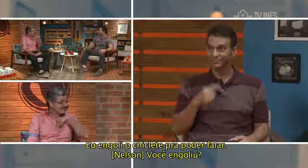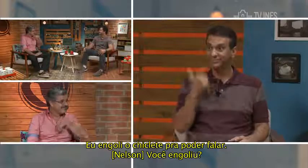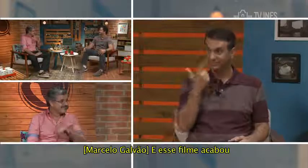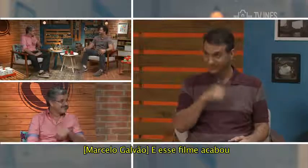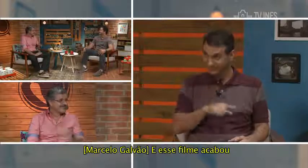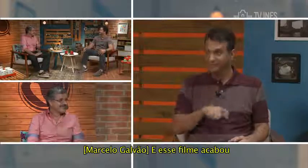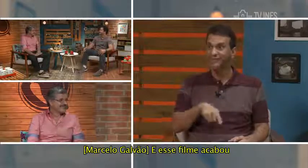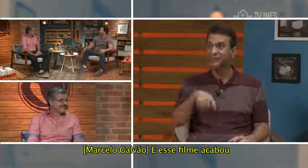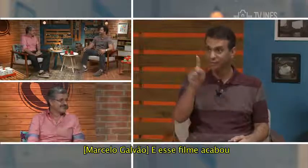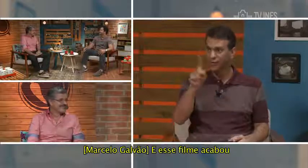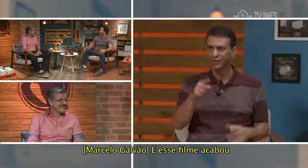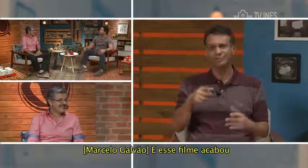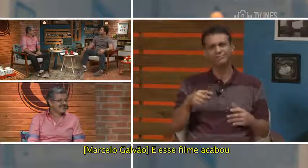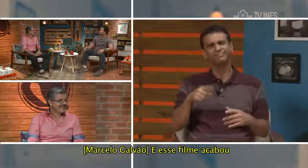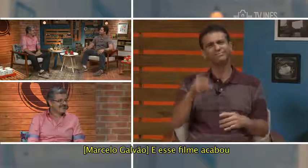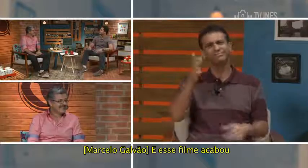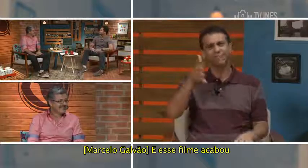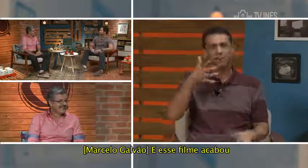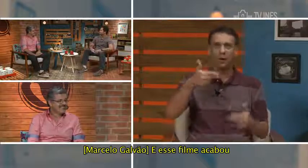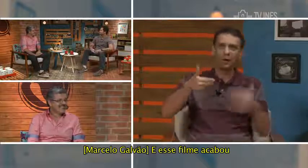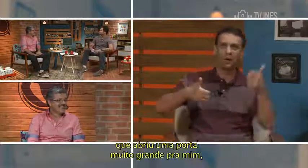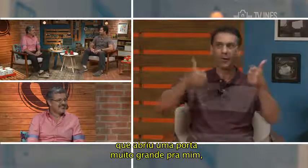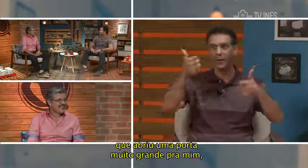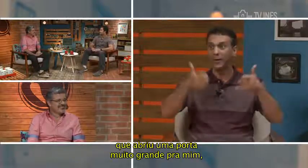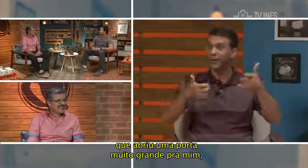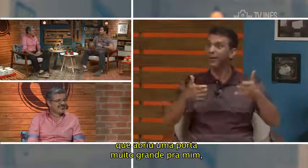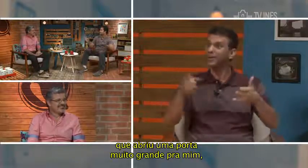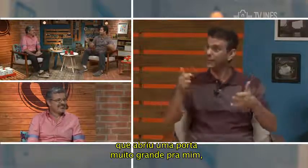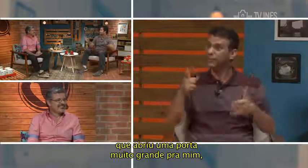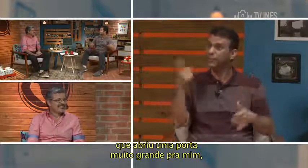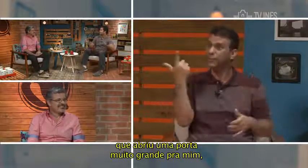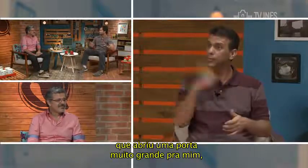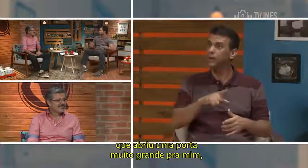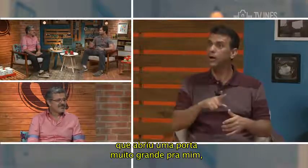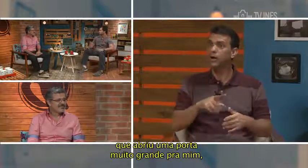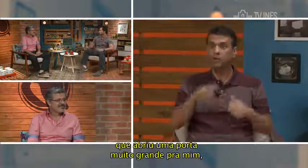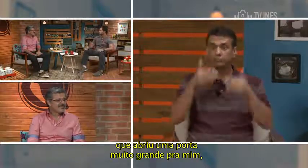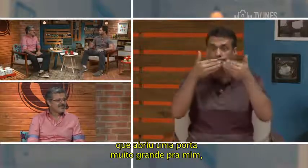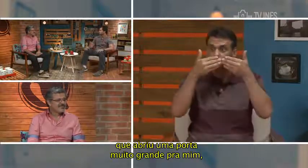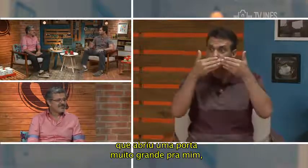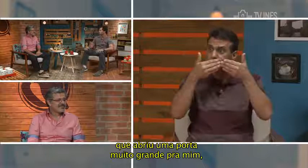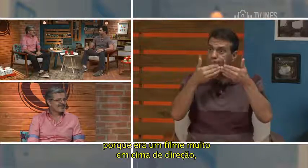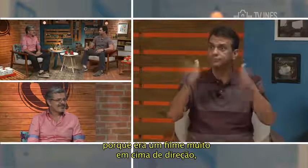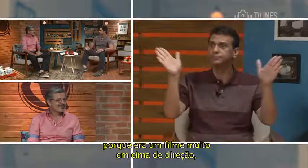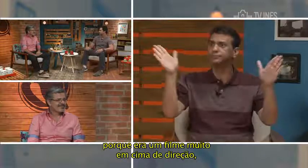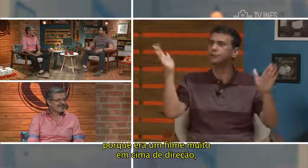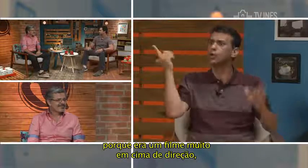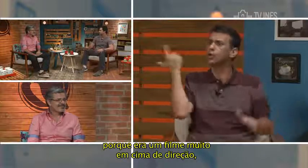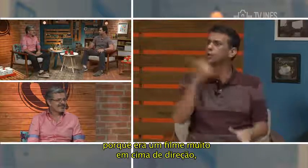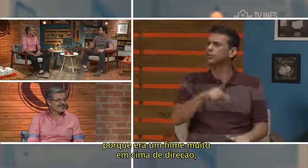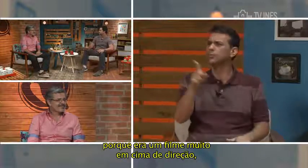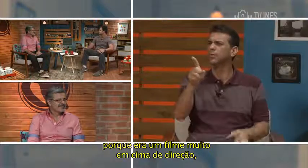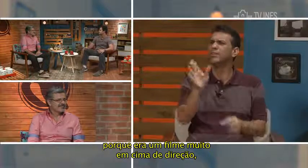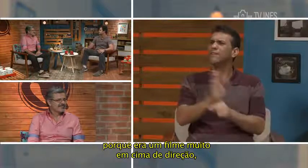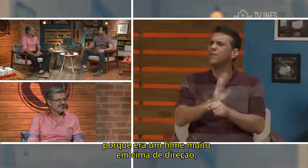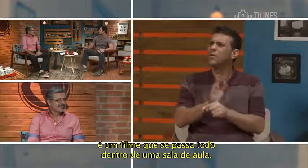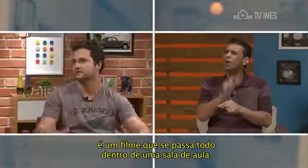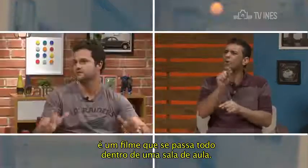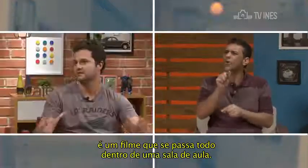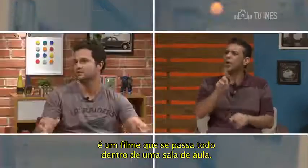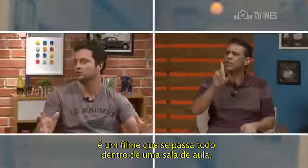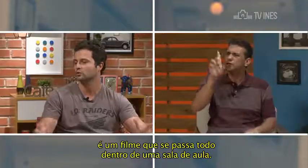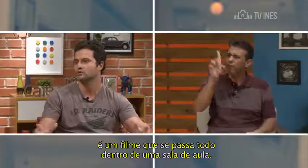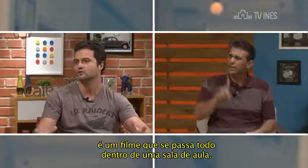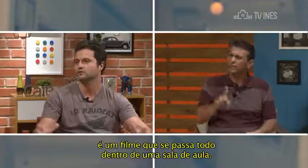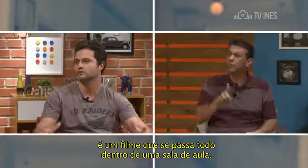engoliu? E esse filme acabou que abriu uma porta muito grande para mim. Porque era um filme muito em cima de direção, é um filme